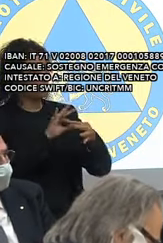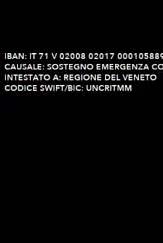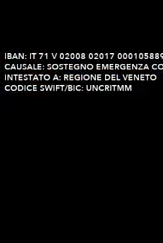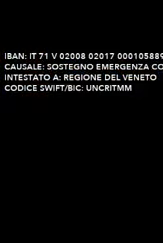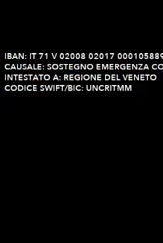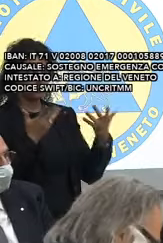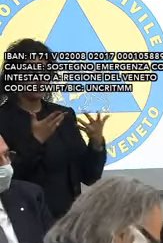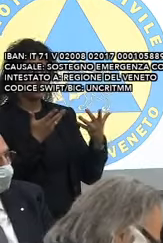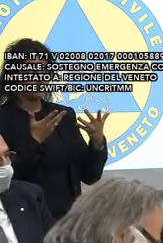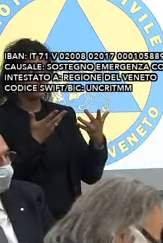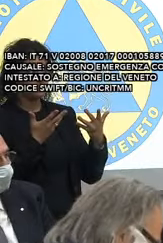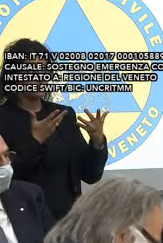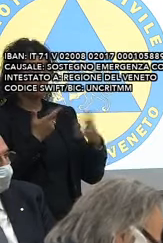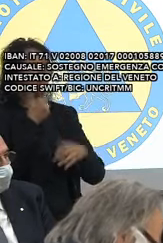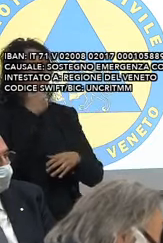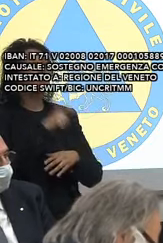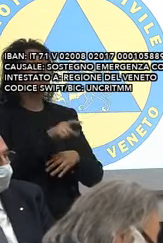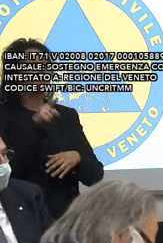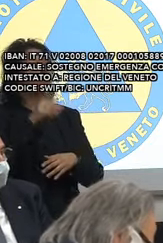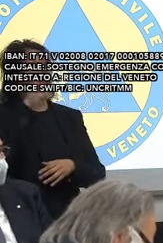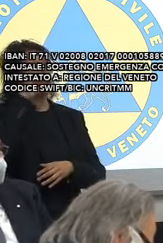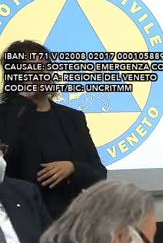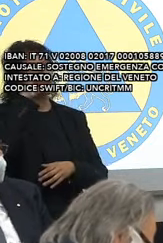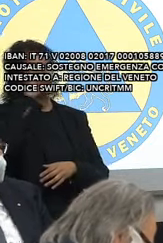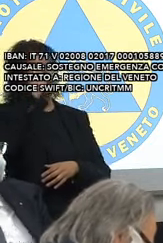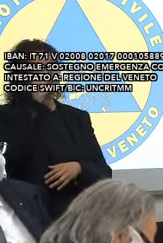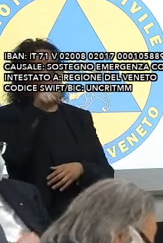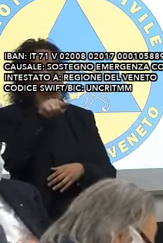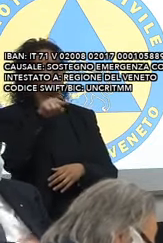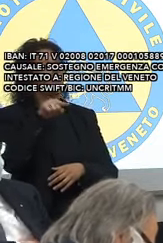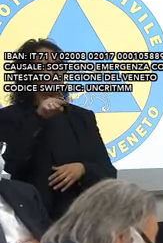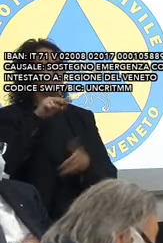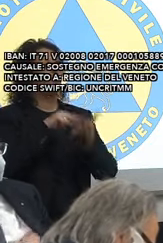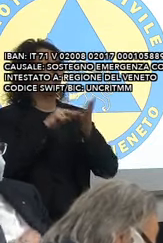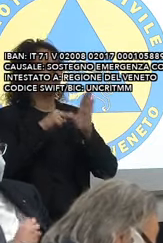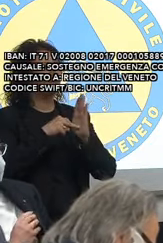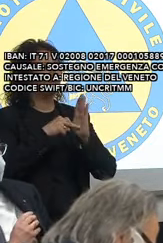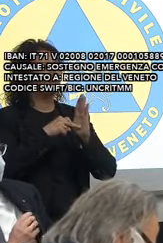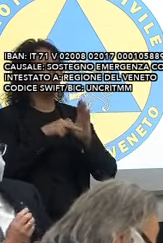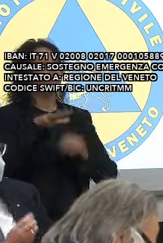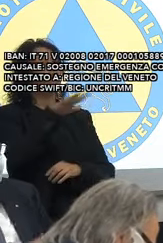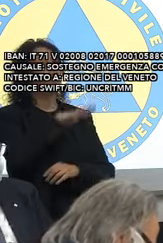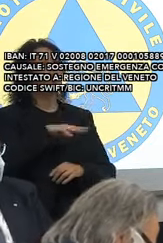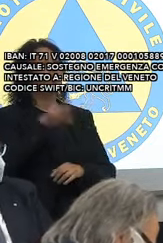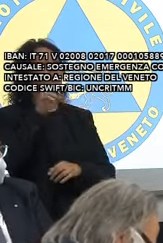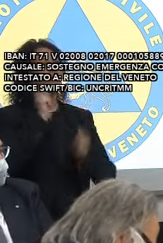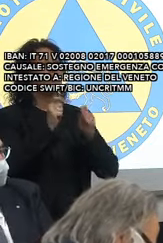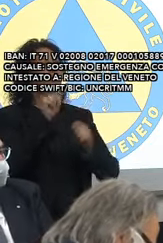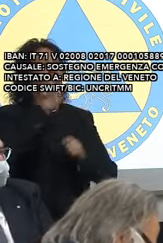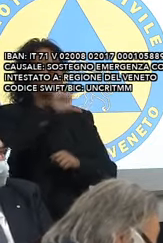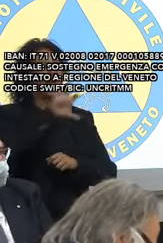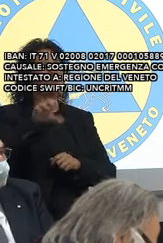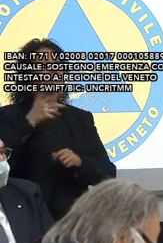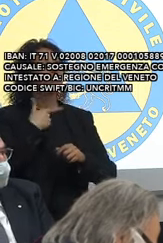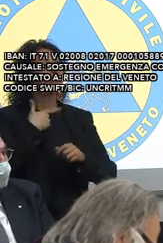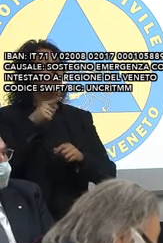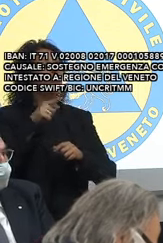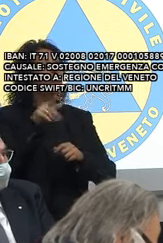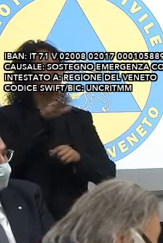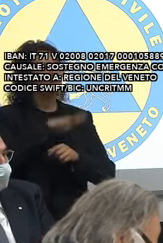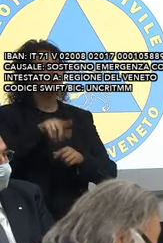esempio, il Politecnico Universitario di Zona Est prevede un'area di ricerca. Ecco, in che modo potrà